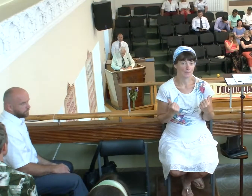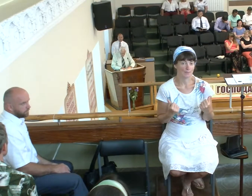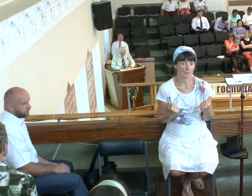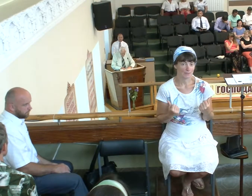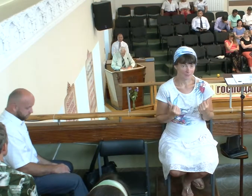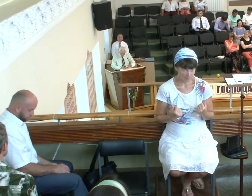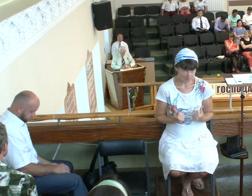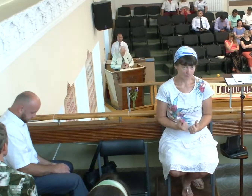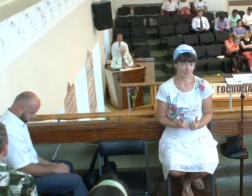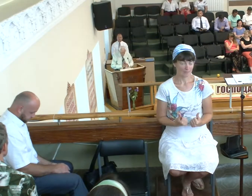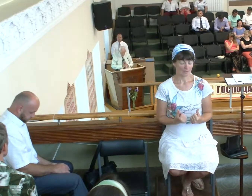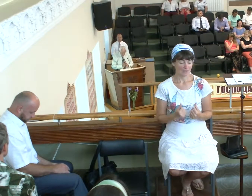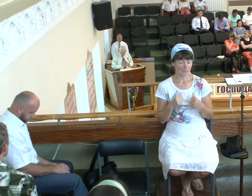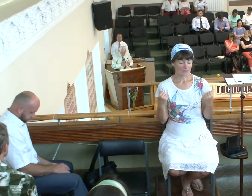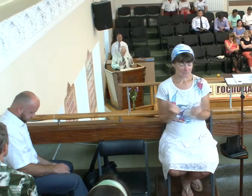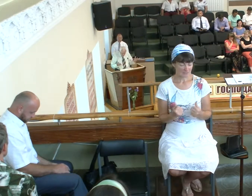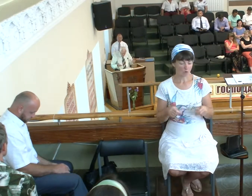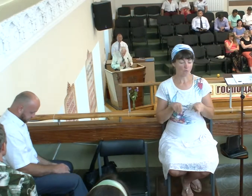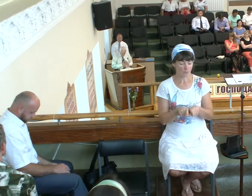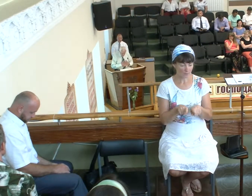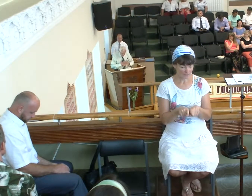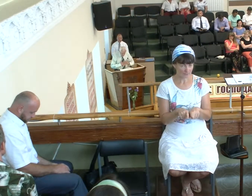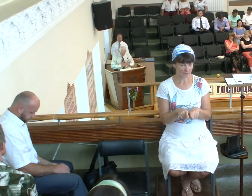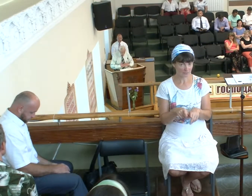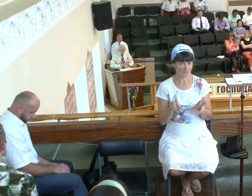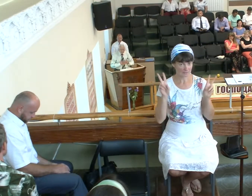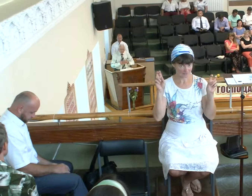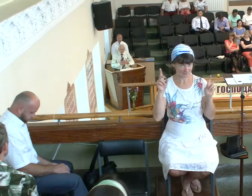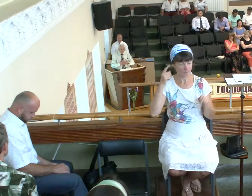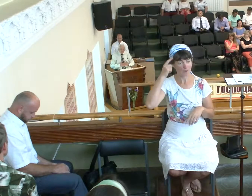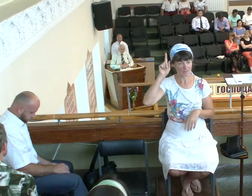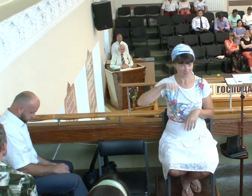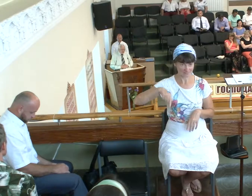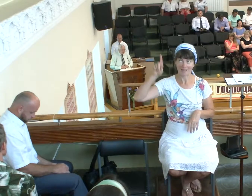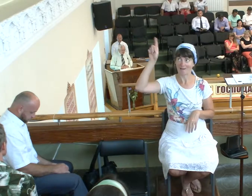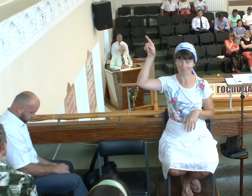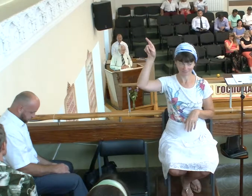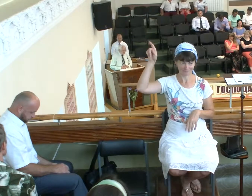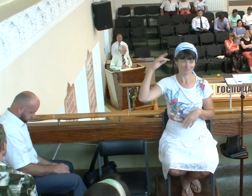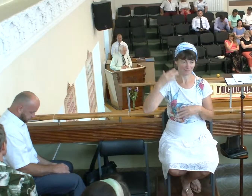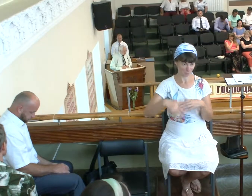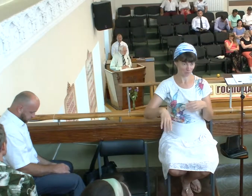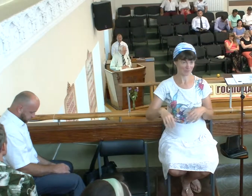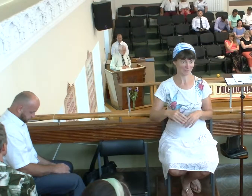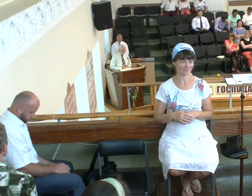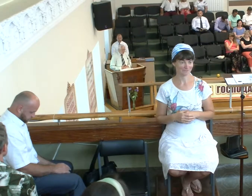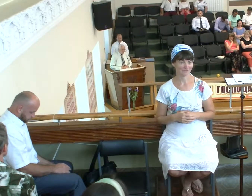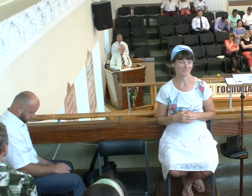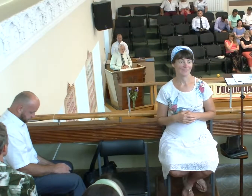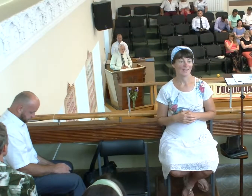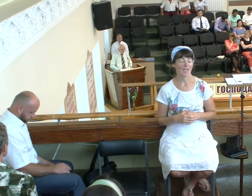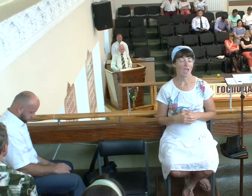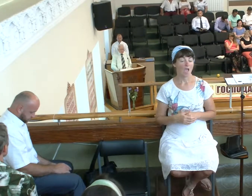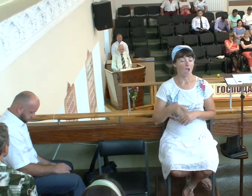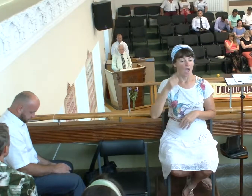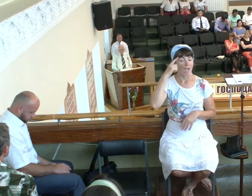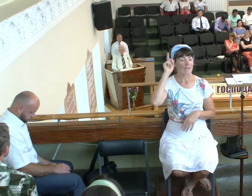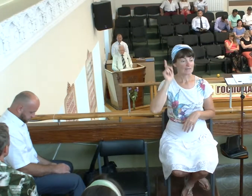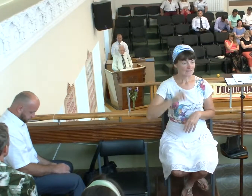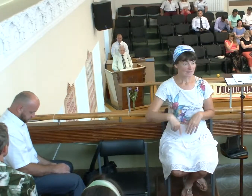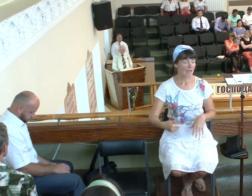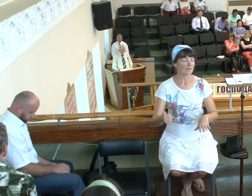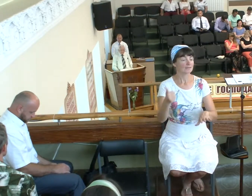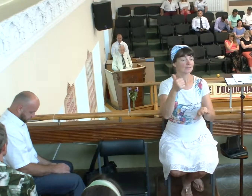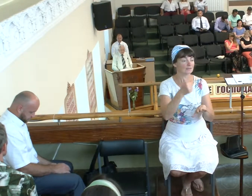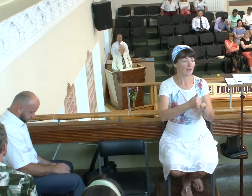что придется проповедовать, молится о том, Господи, какая главная нужда сегодня у каждого из